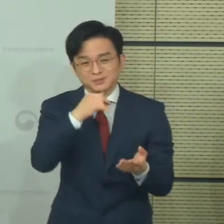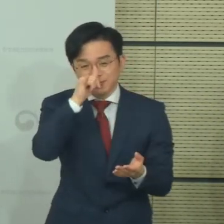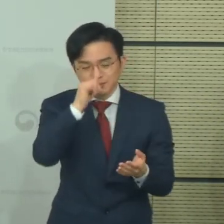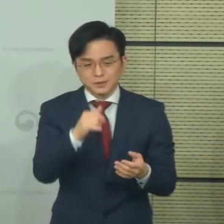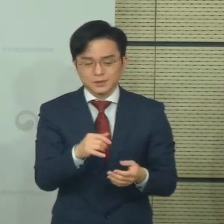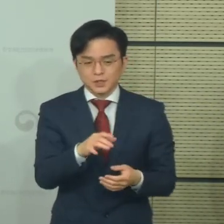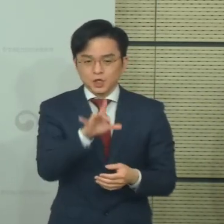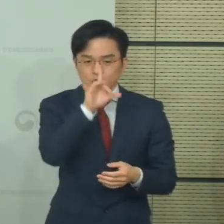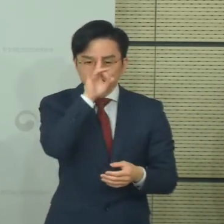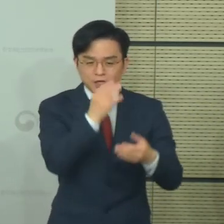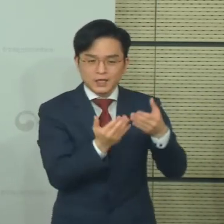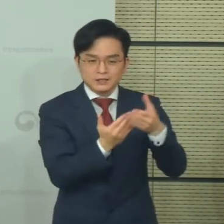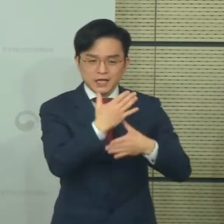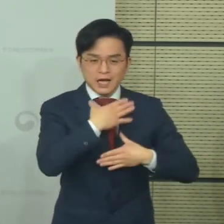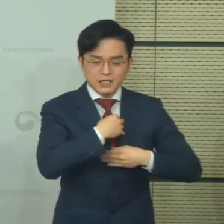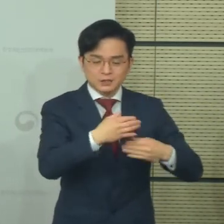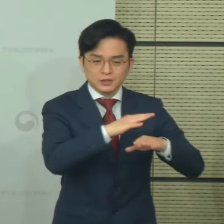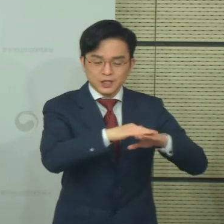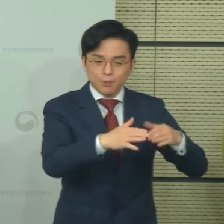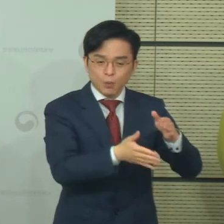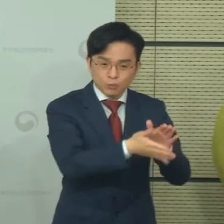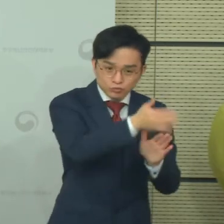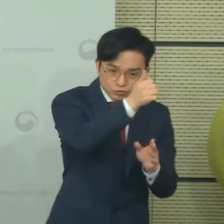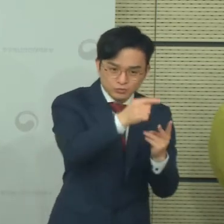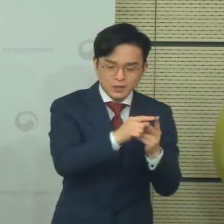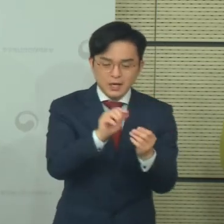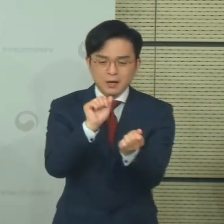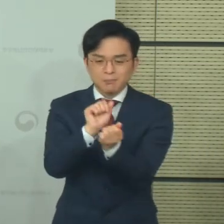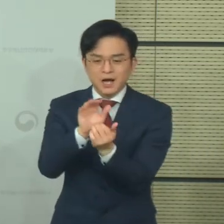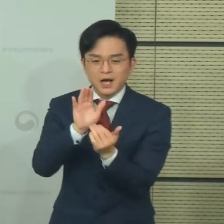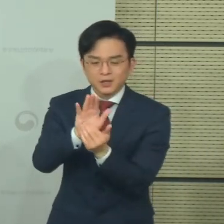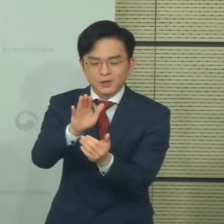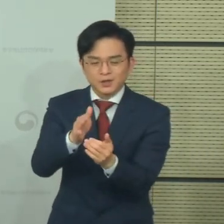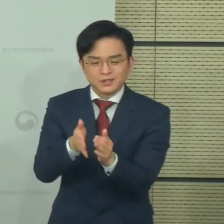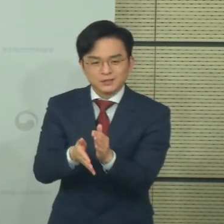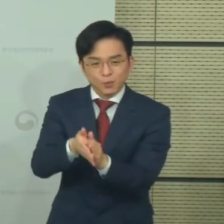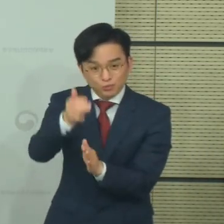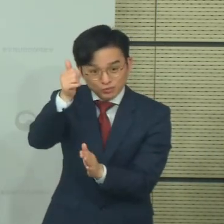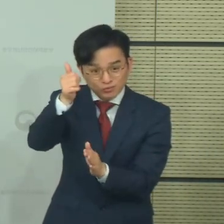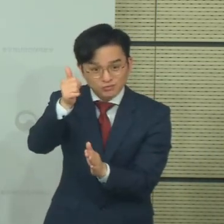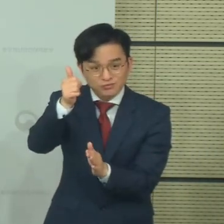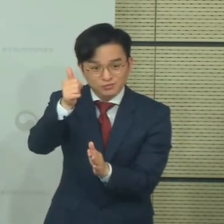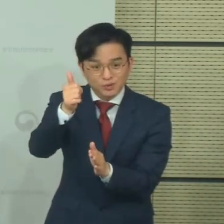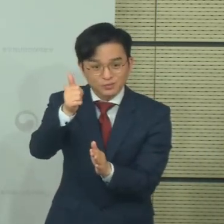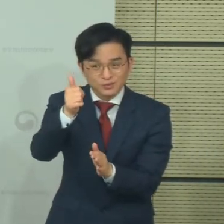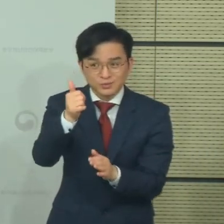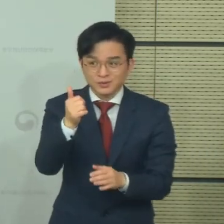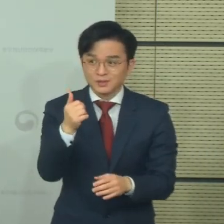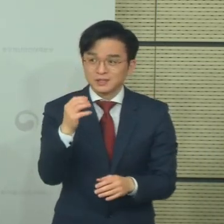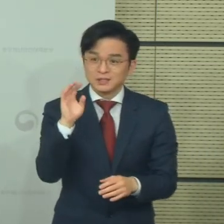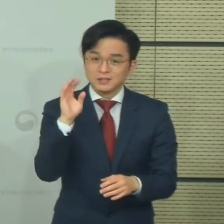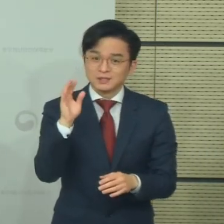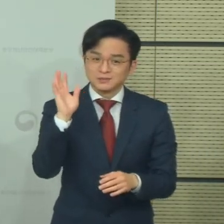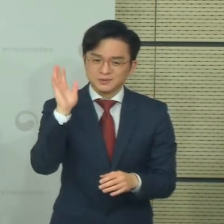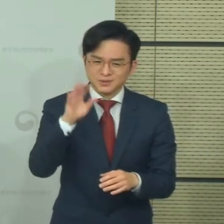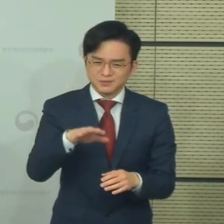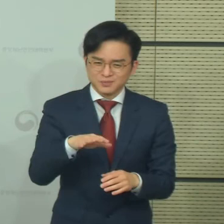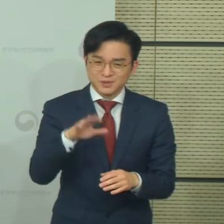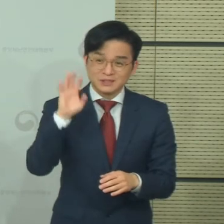방대본 이 사태가 시작된 다음부터 지금까지 초질간 한 40일 넘게 보도자료에 같이 배포해드리고 있는